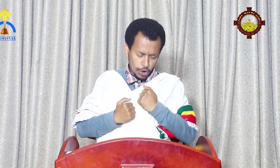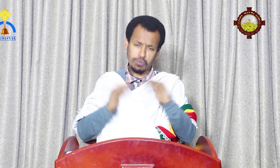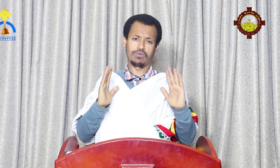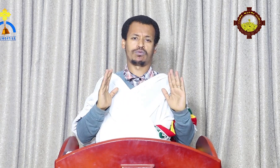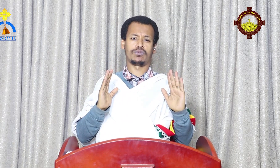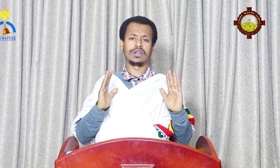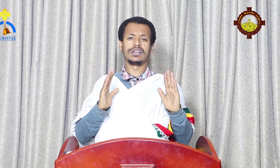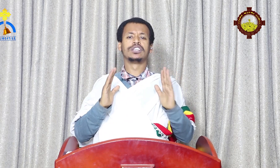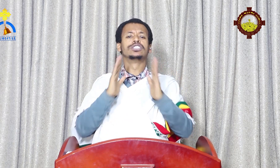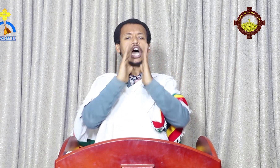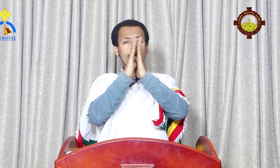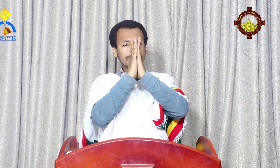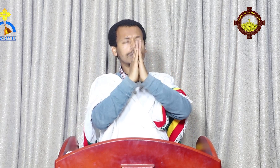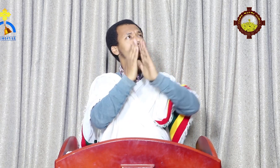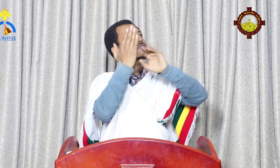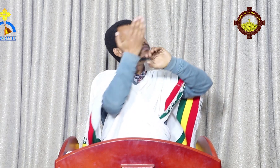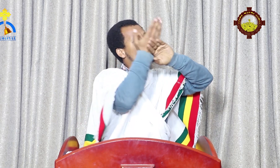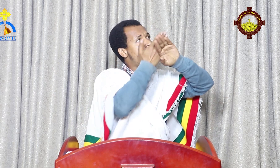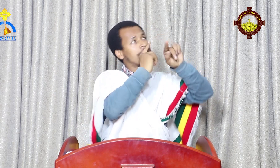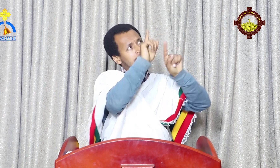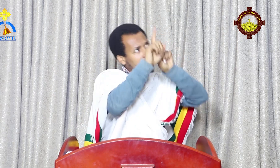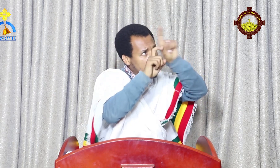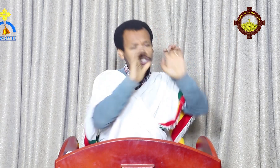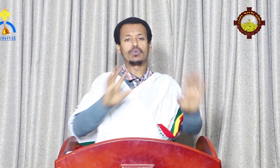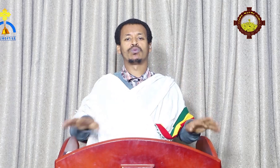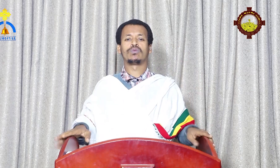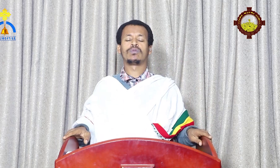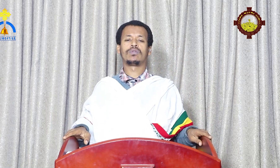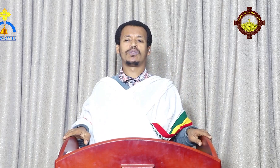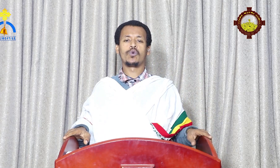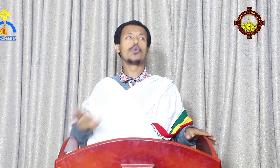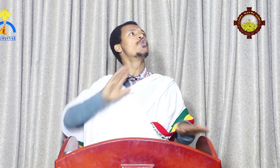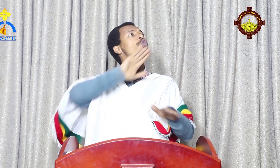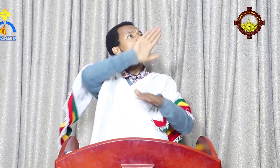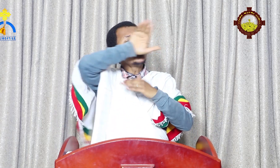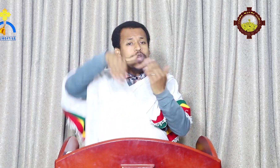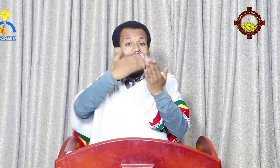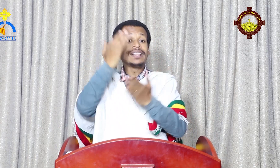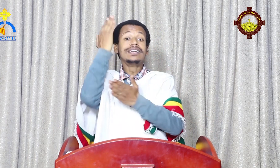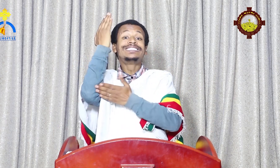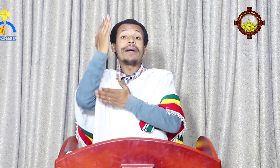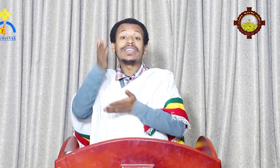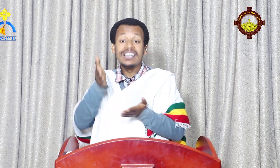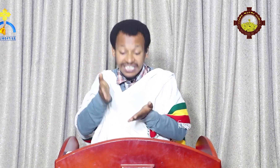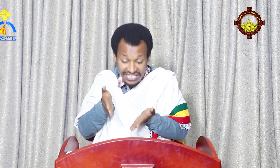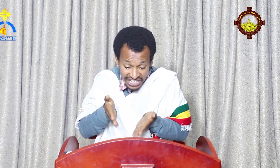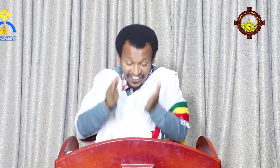እንተማመናቸው፣ ጸሎት ልመና እንጠይቃቸው፣ ሁሉ ነገር እግዚአብሔር